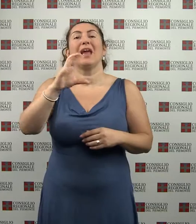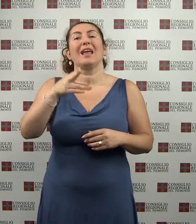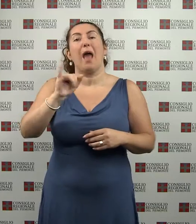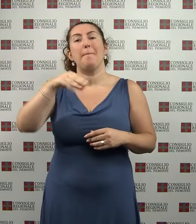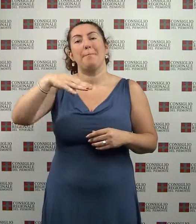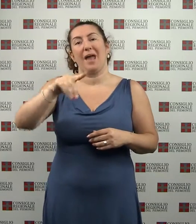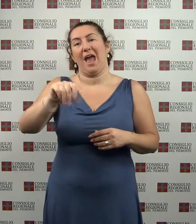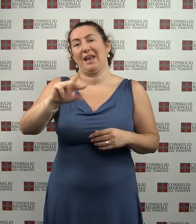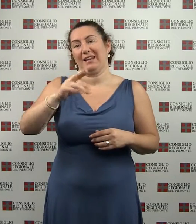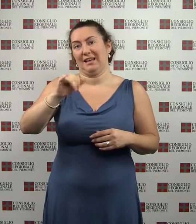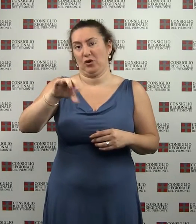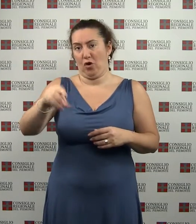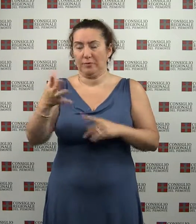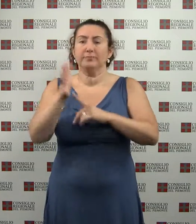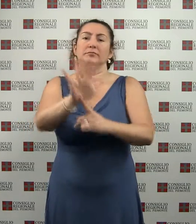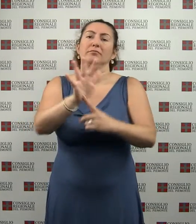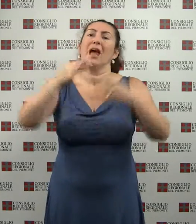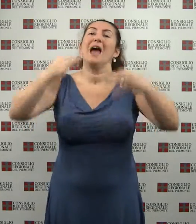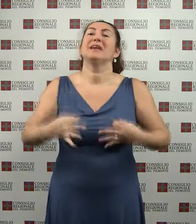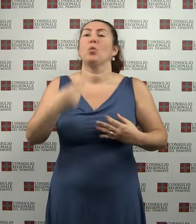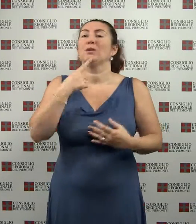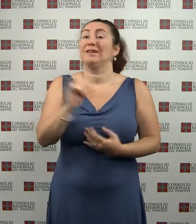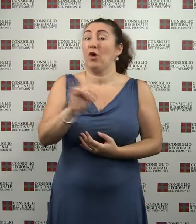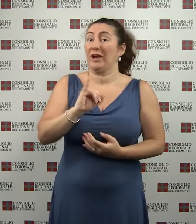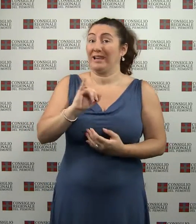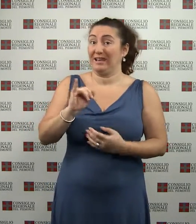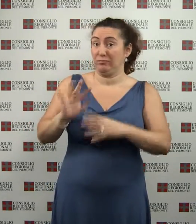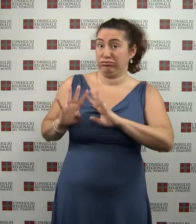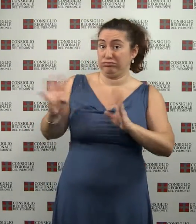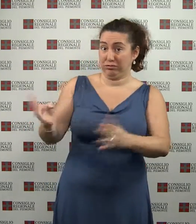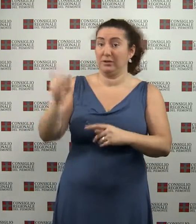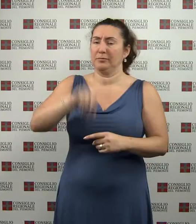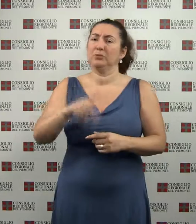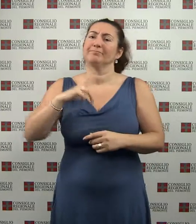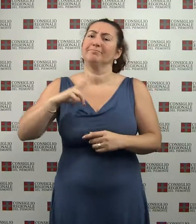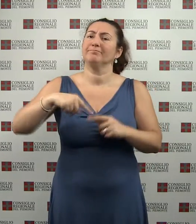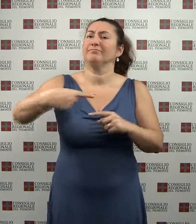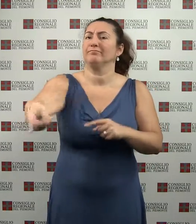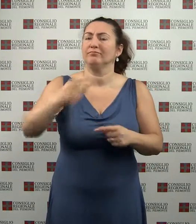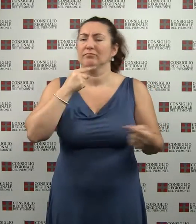presentato i componenti dell'esecutivo e ha auspicato una stagione di confronto e dialogo.